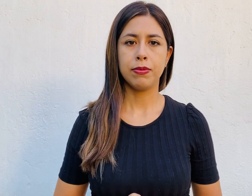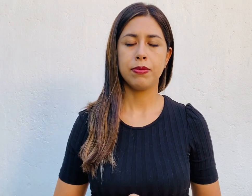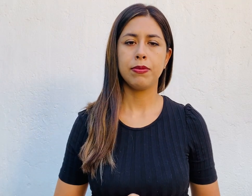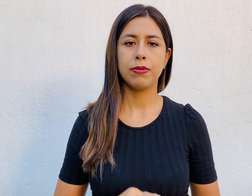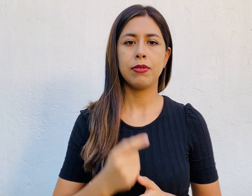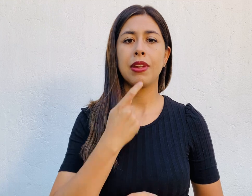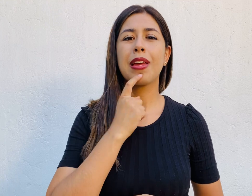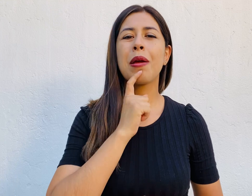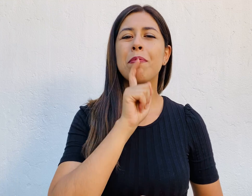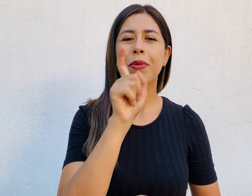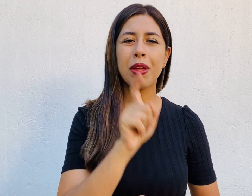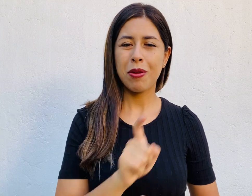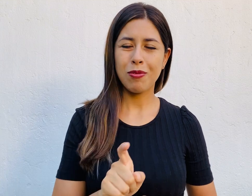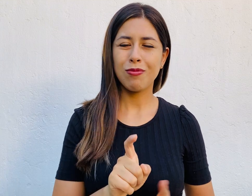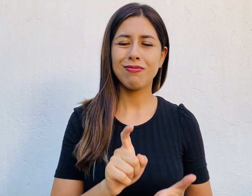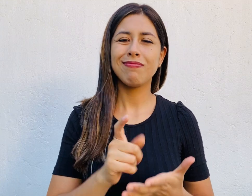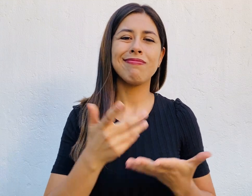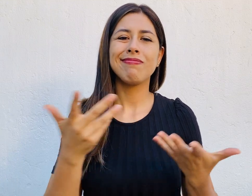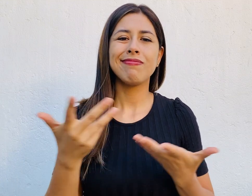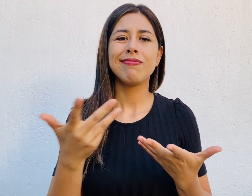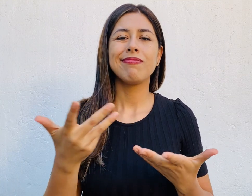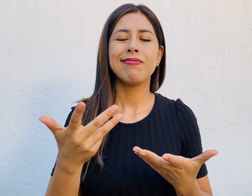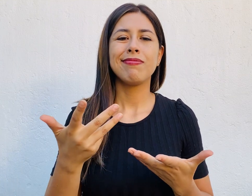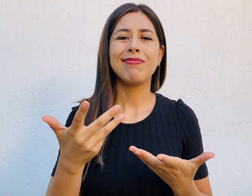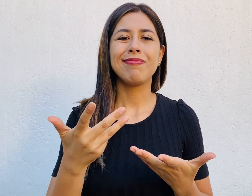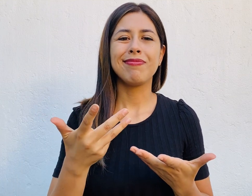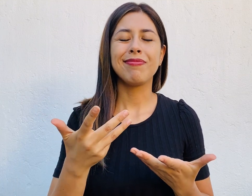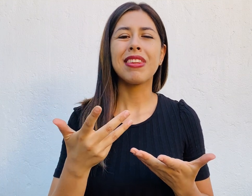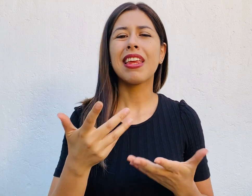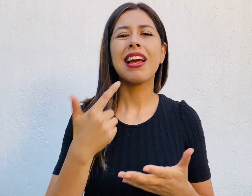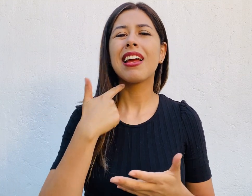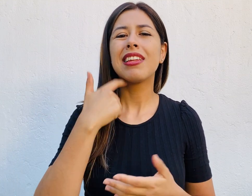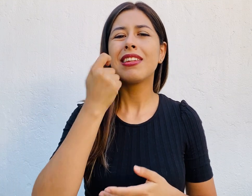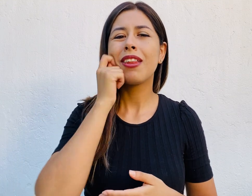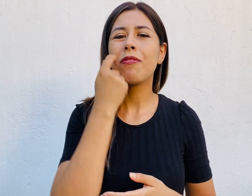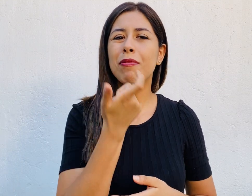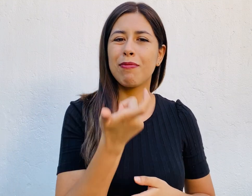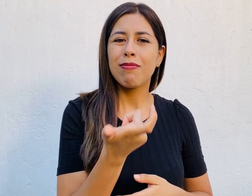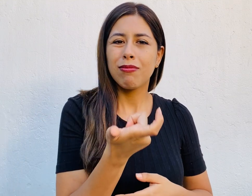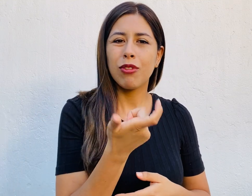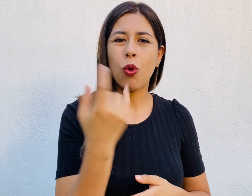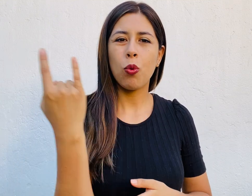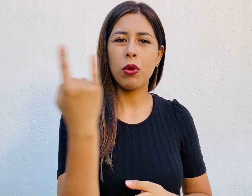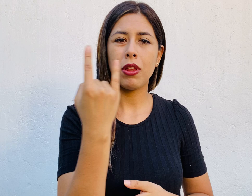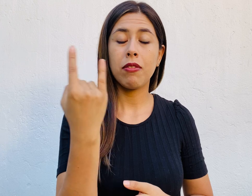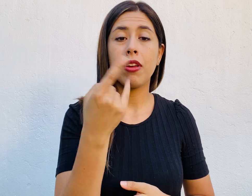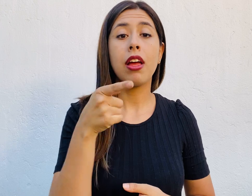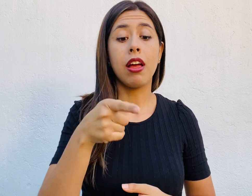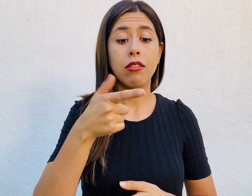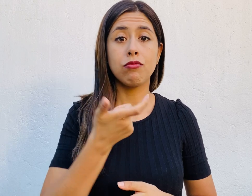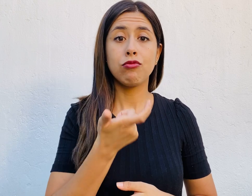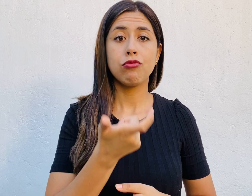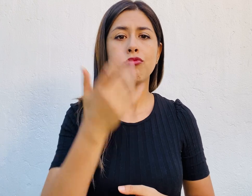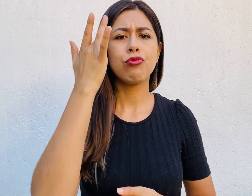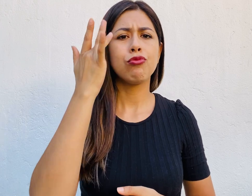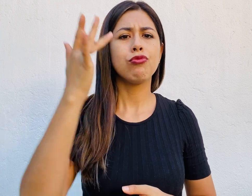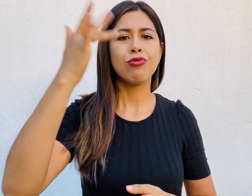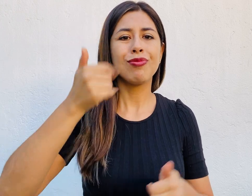Preguntas frecuentes. ¿Qué es la credencial universitaria? Es una tarjeta inteligente de proximidad que contiene